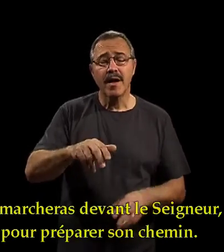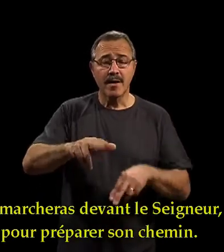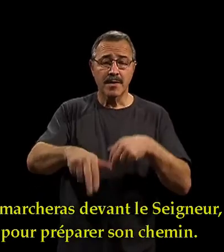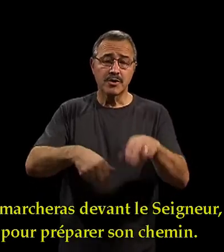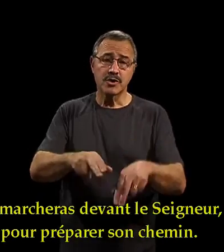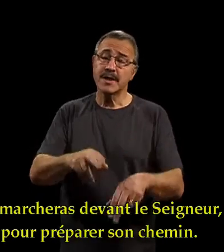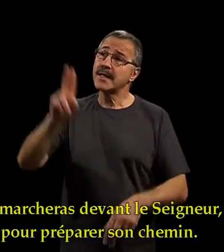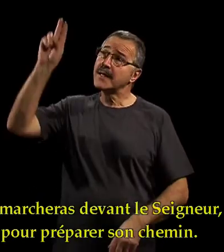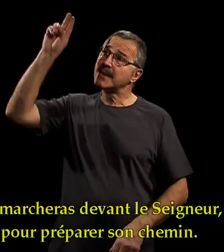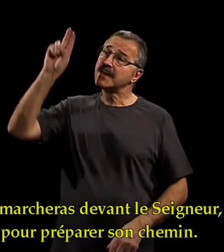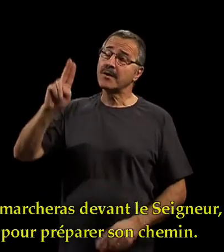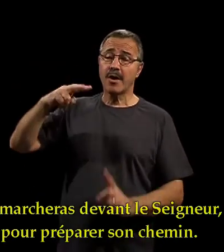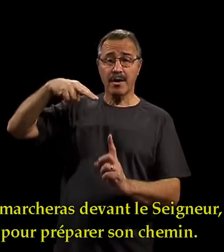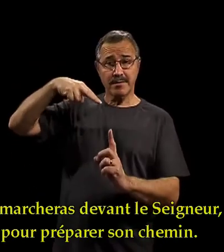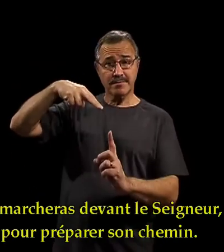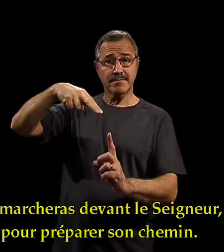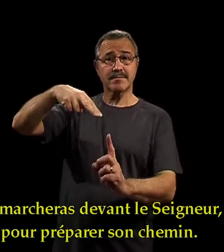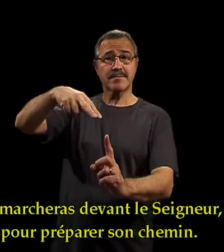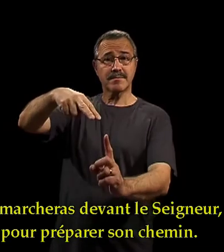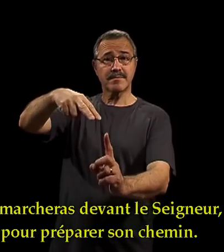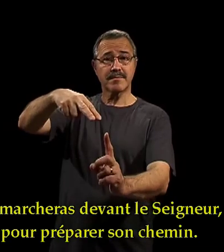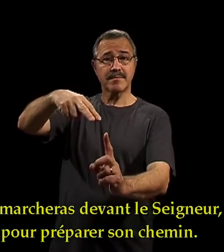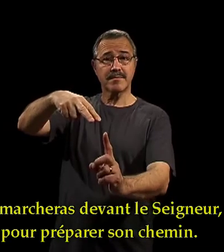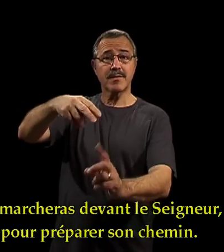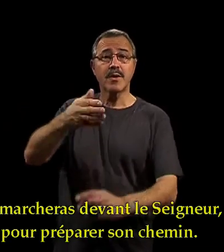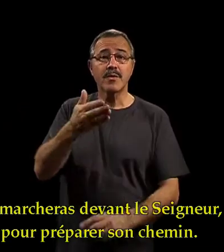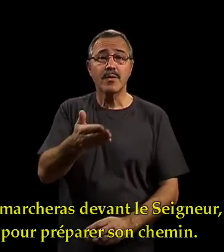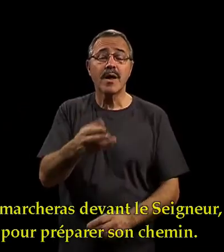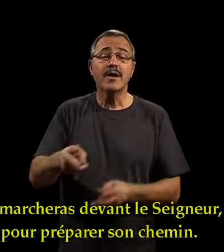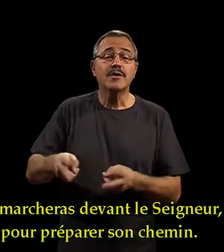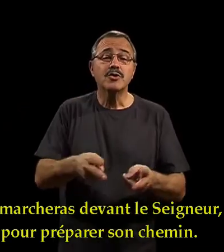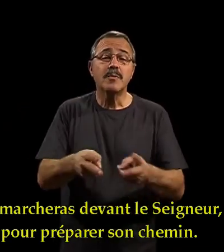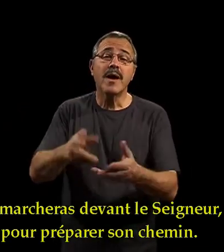Tu marcheras devant le Seigneur pour préparer son chemin.